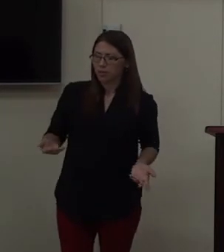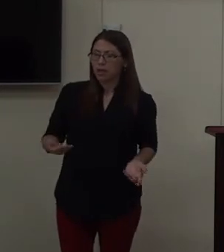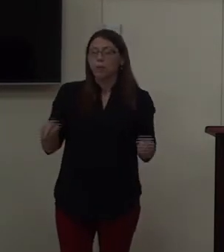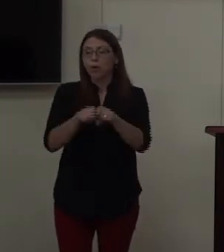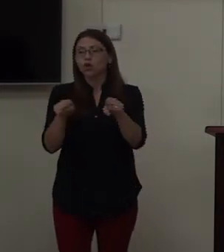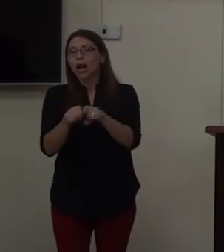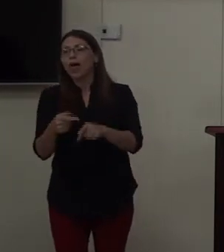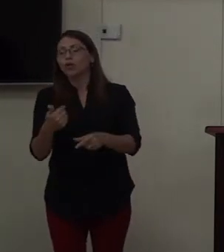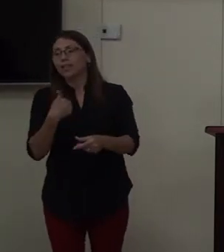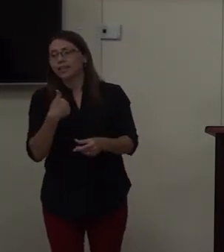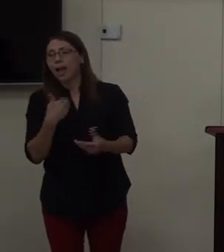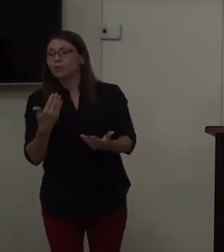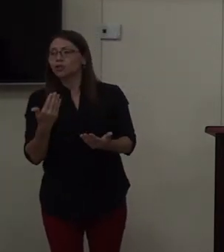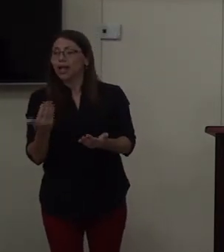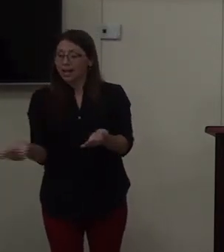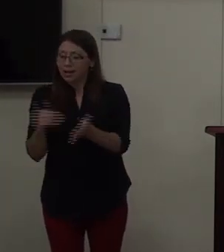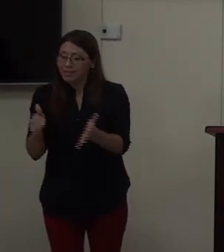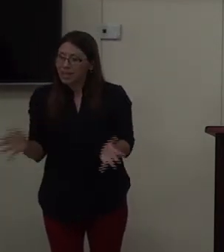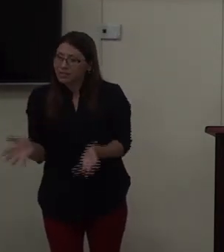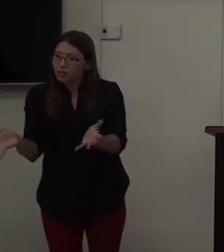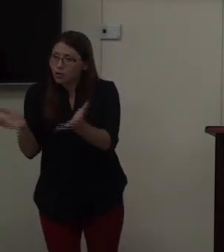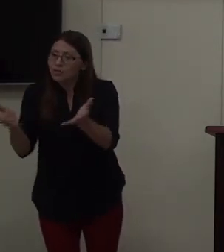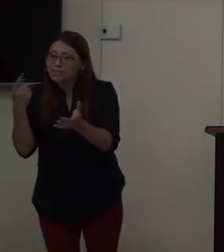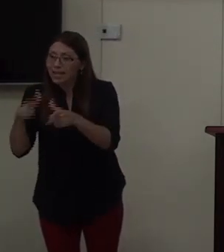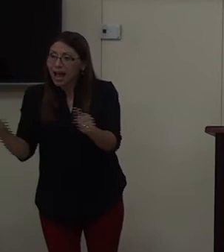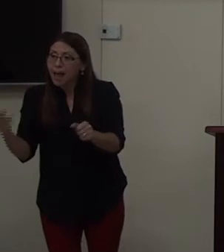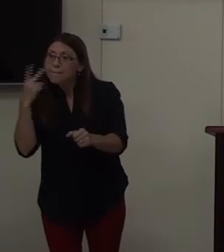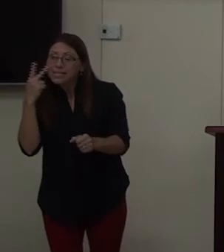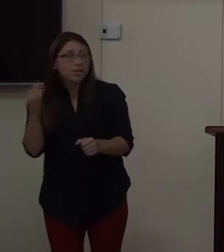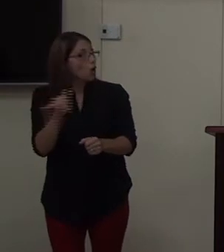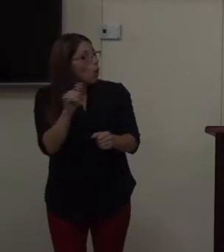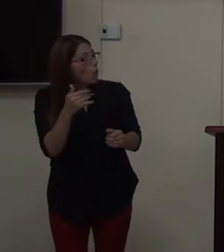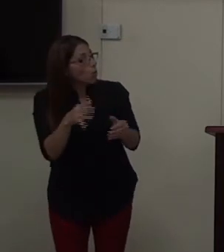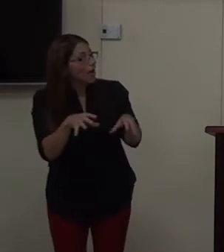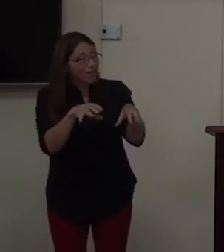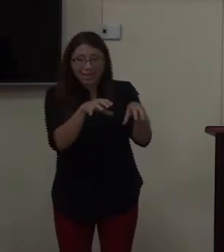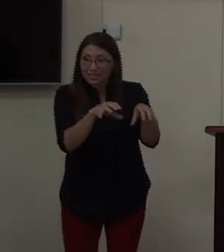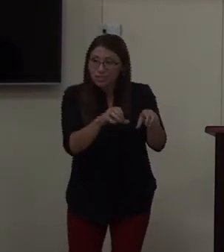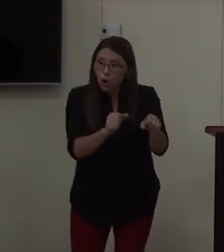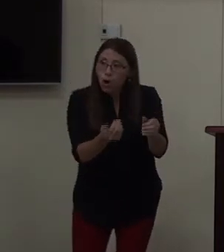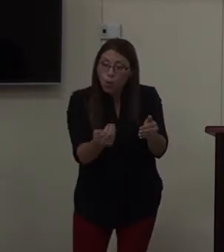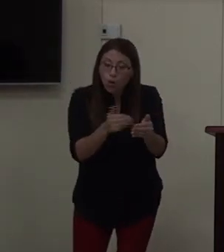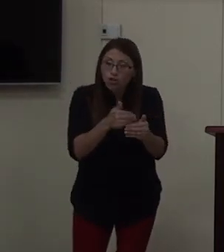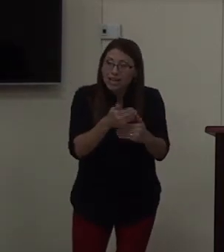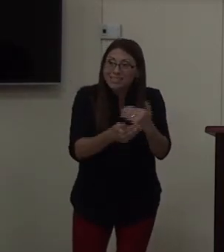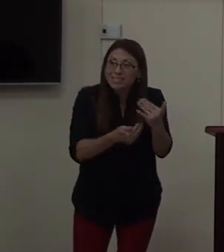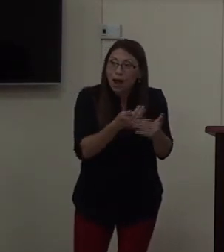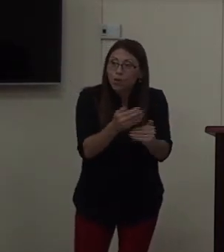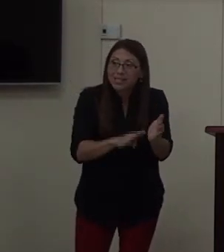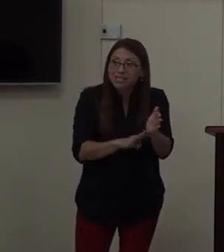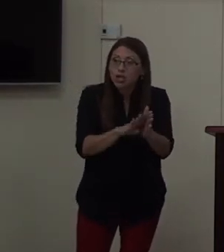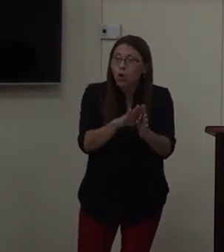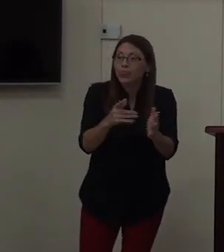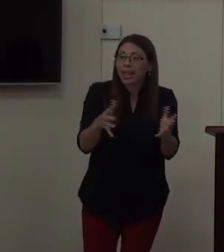tendríamos la revitalización lingüística vista como retención, restauración de la presencia, ya